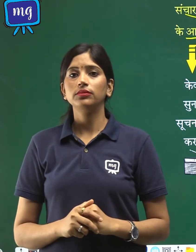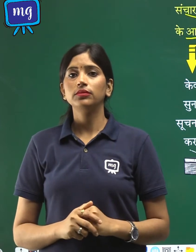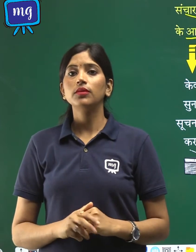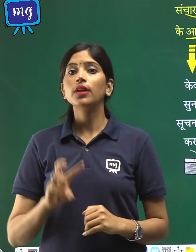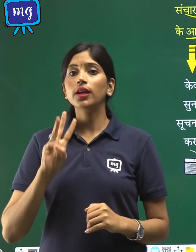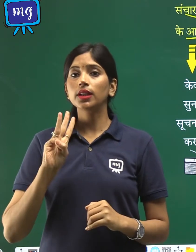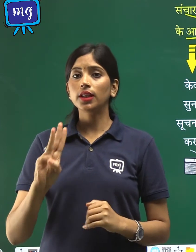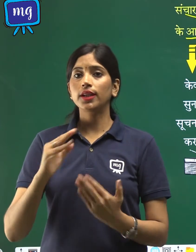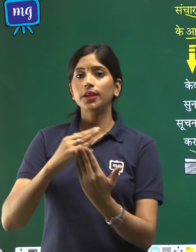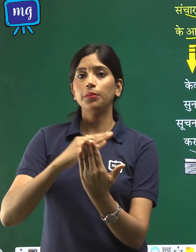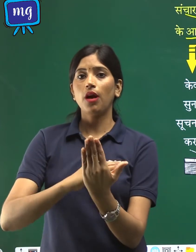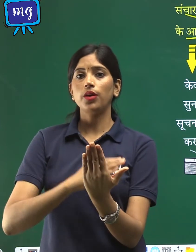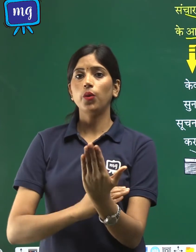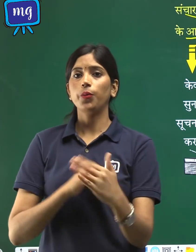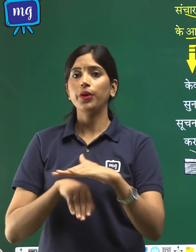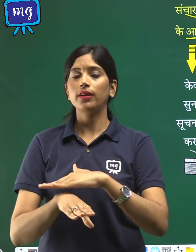3 भागों में